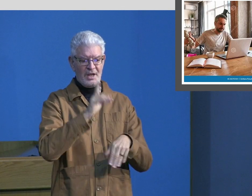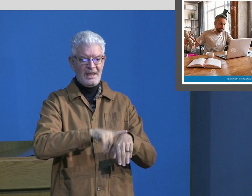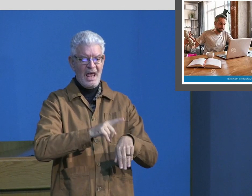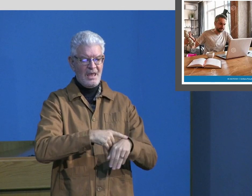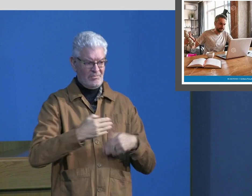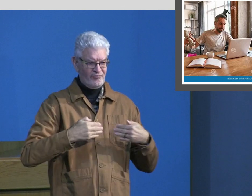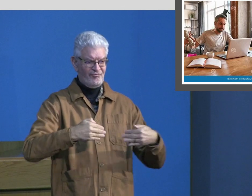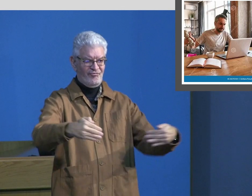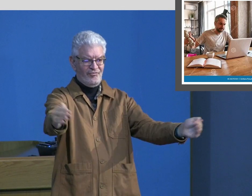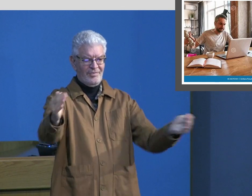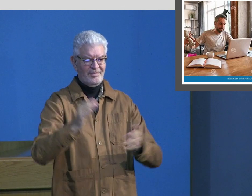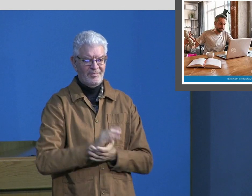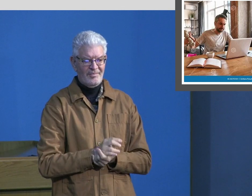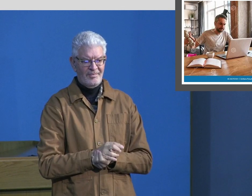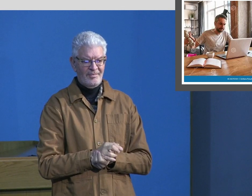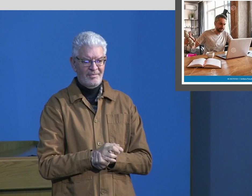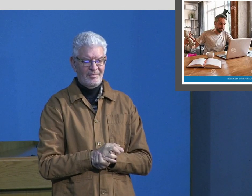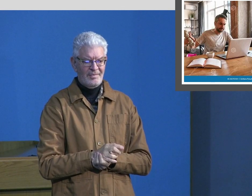Dit is in die moderne tyd hoe dit gaan.